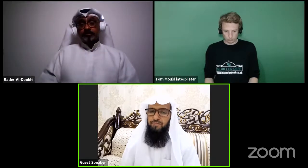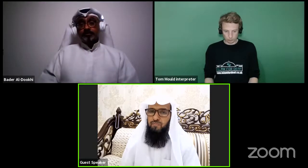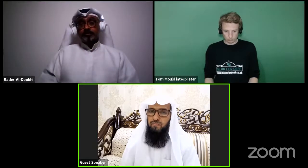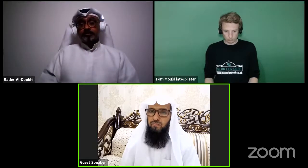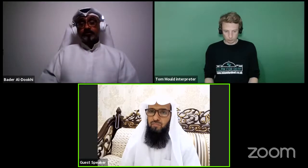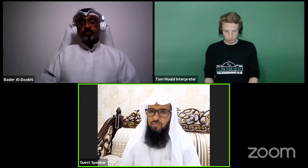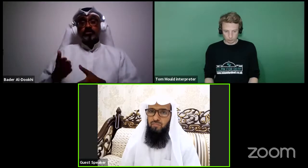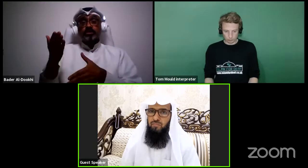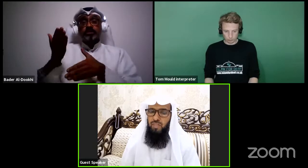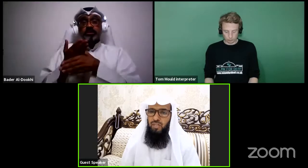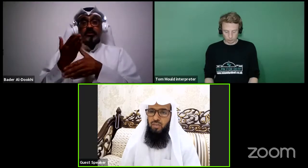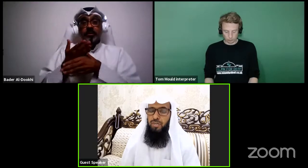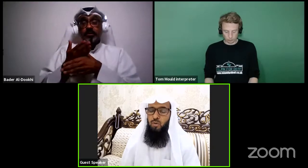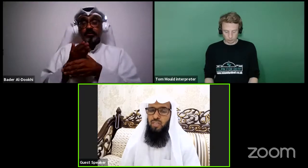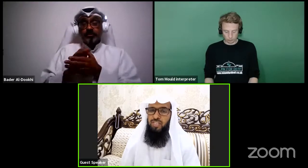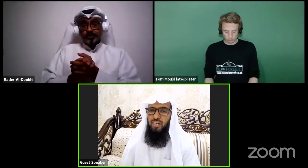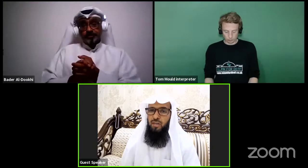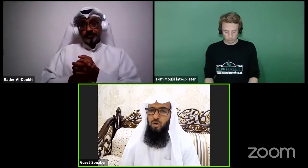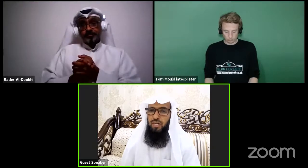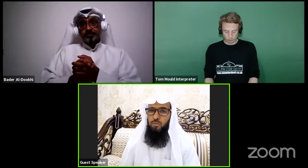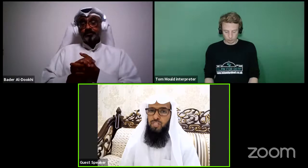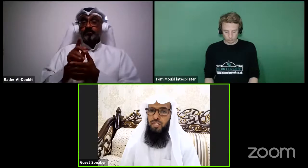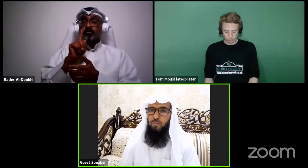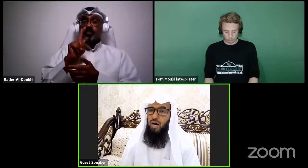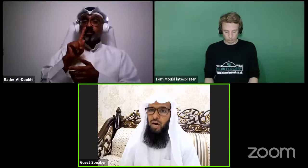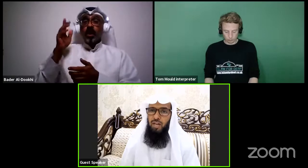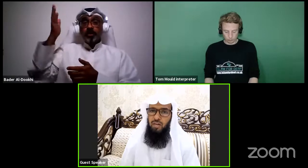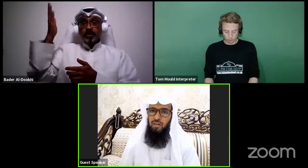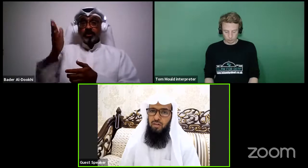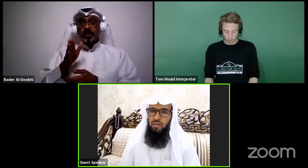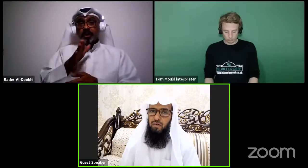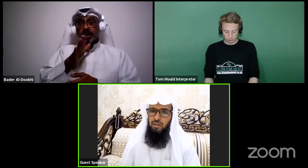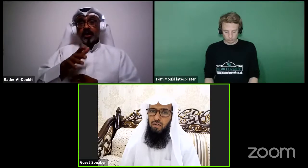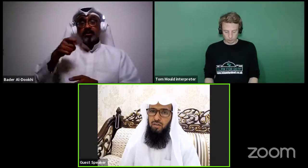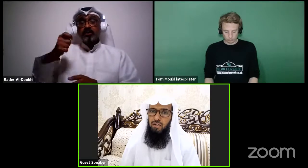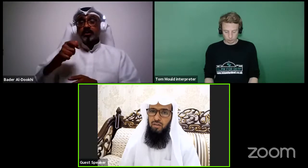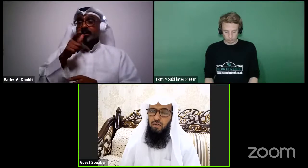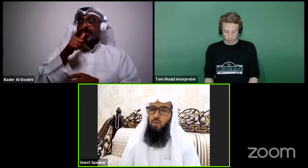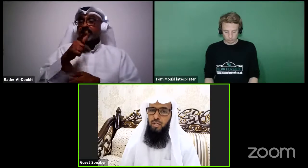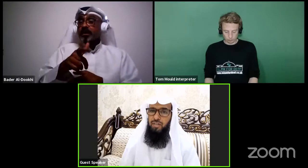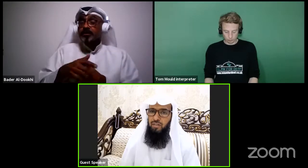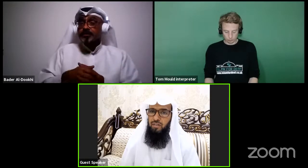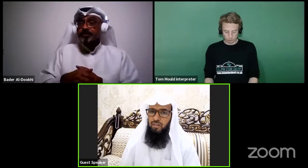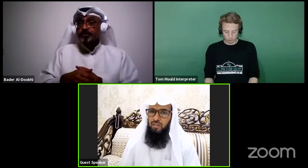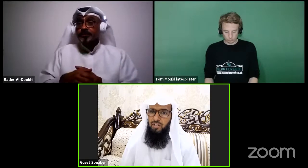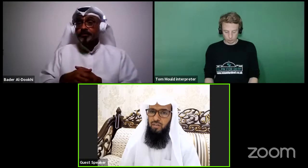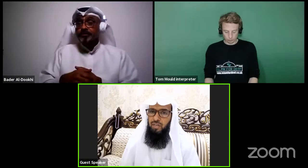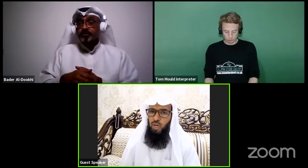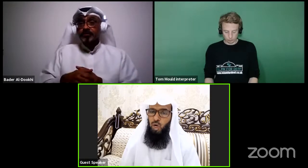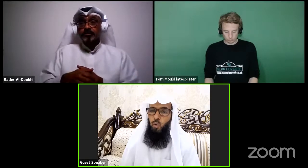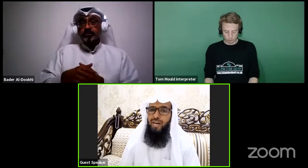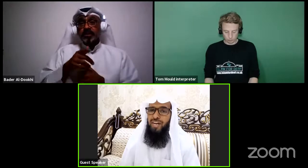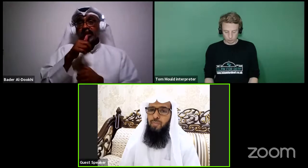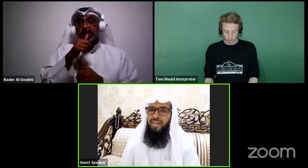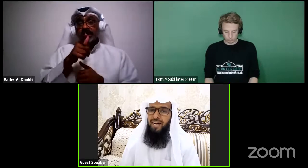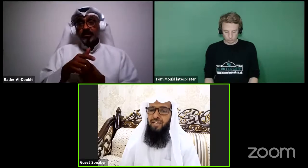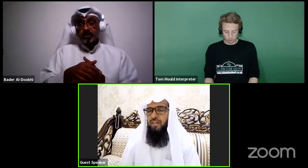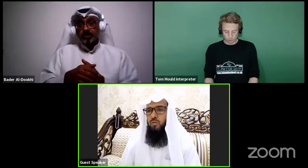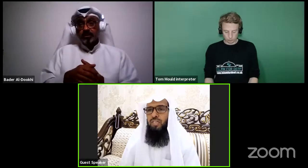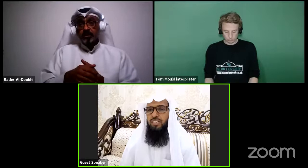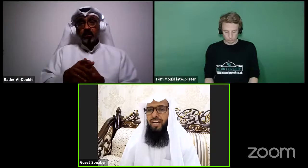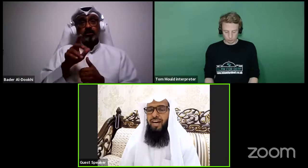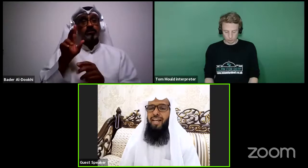ولهذا نبينا صلى الله عليه وسلم قال قولا هو